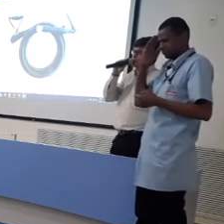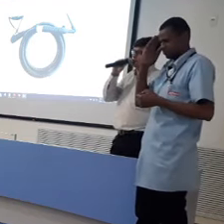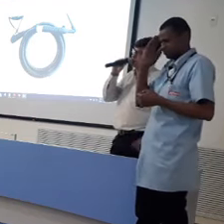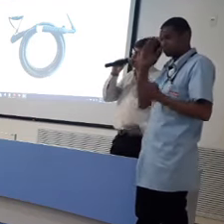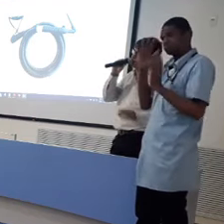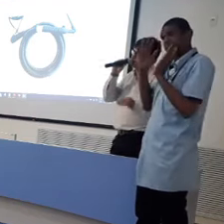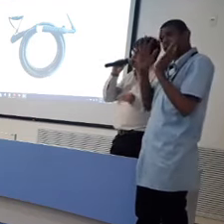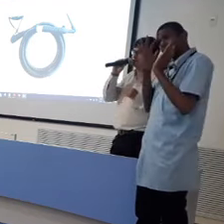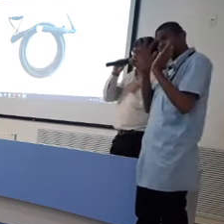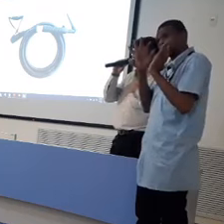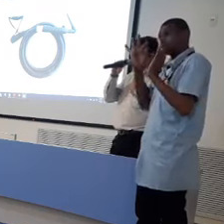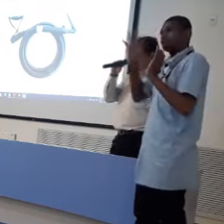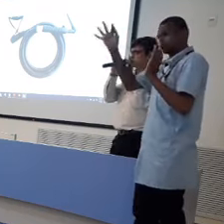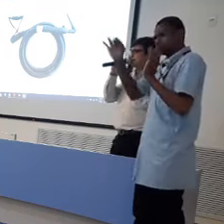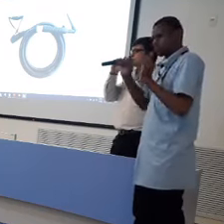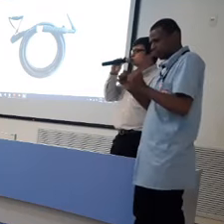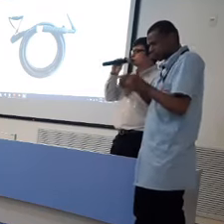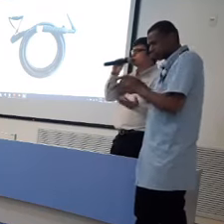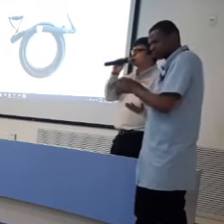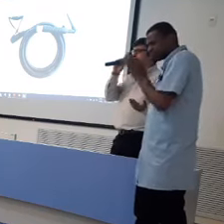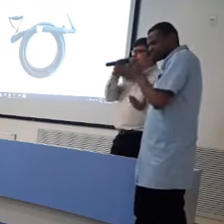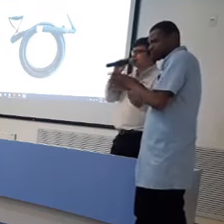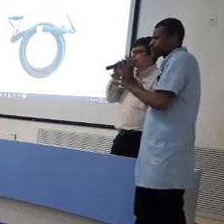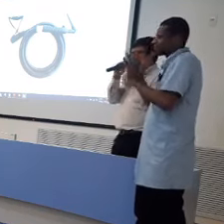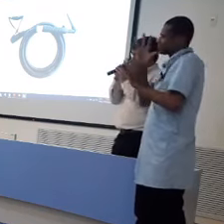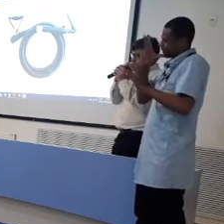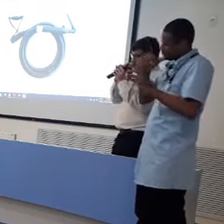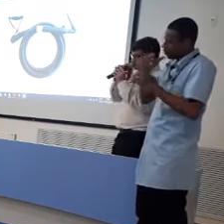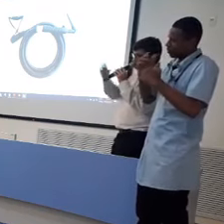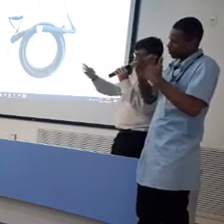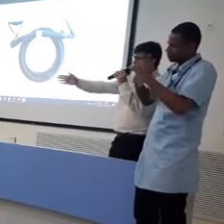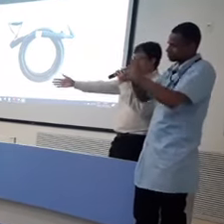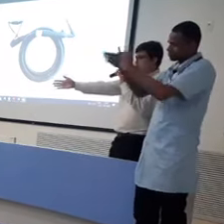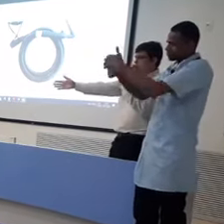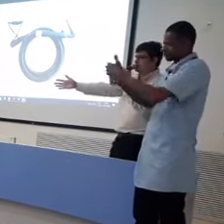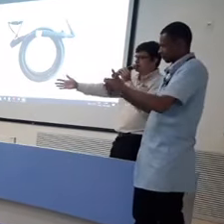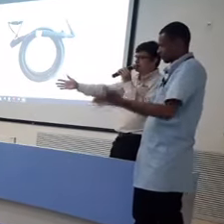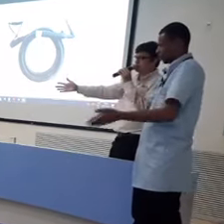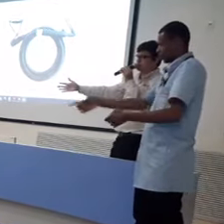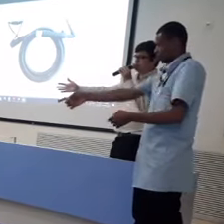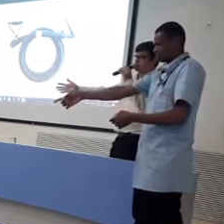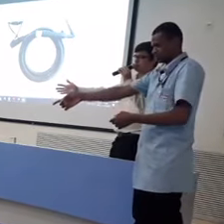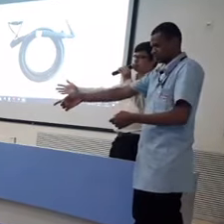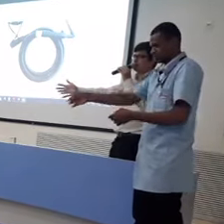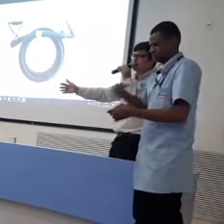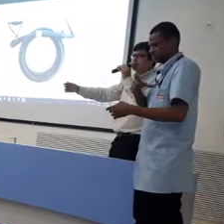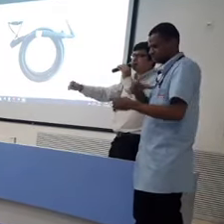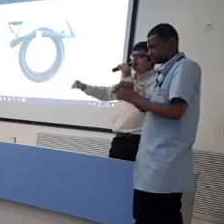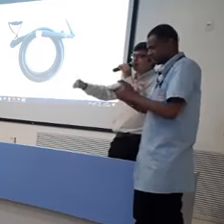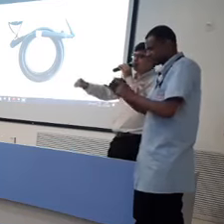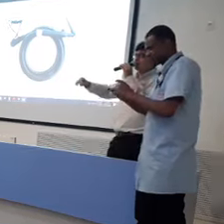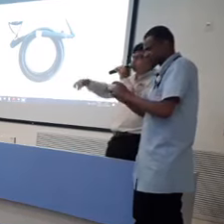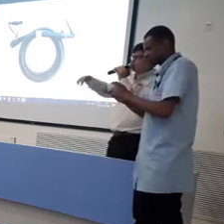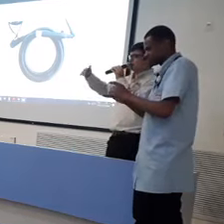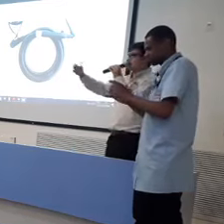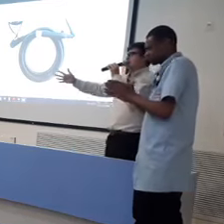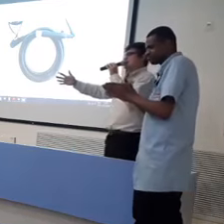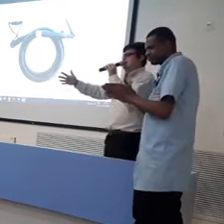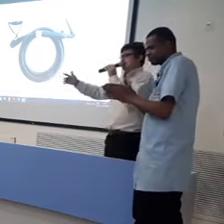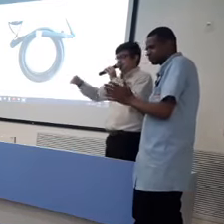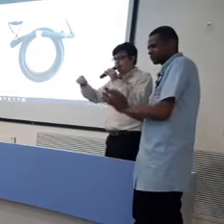creio que, claro que tudo demora, né? Vocês estão vendo aqui hoje uma máquina inversora, e isso